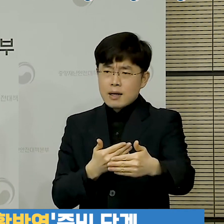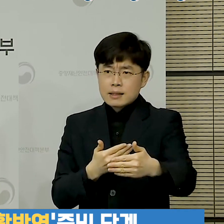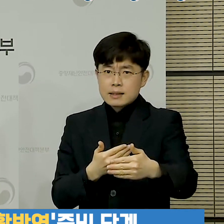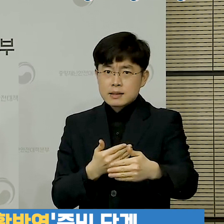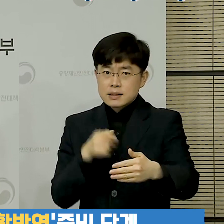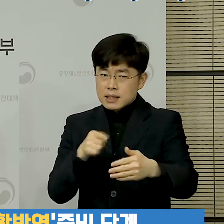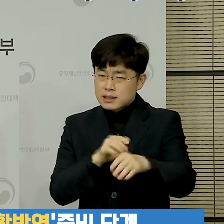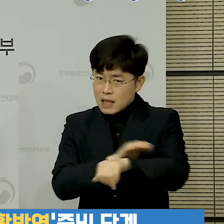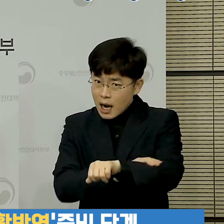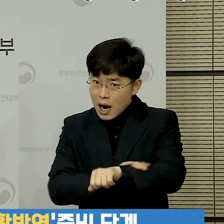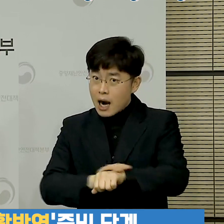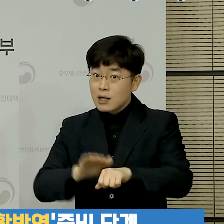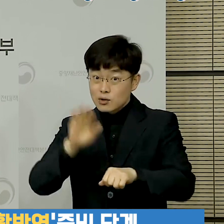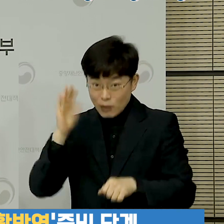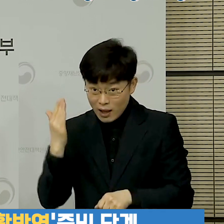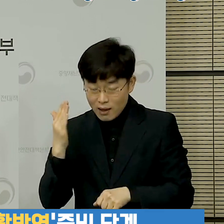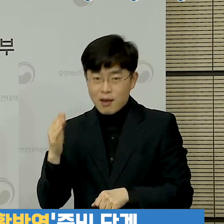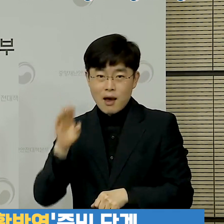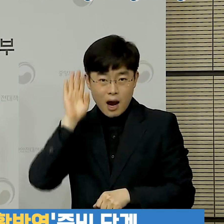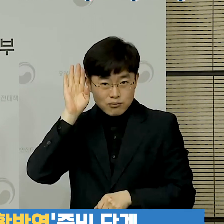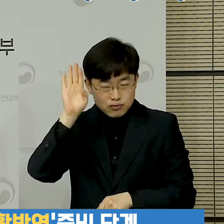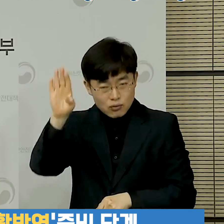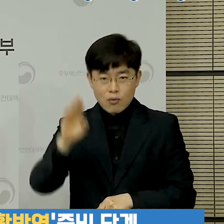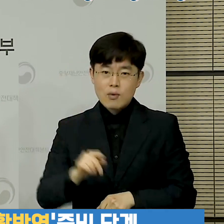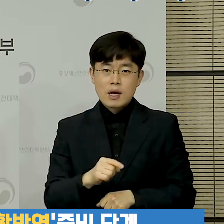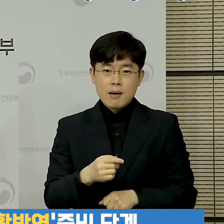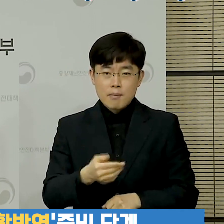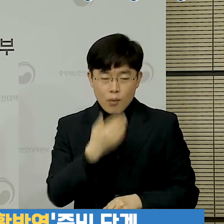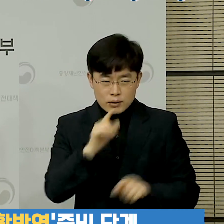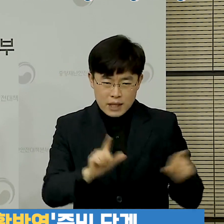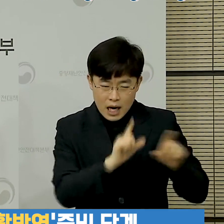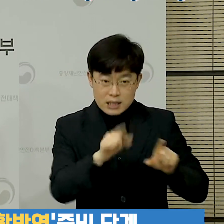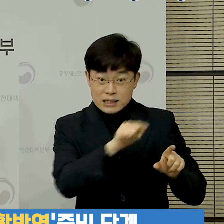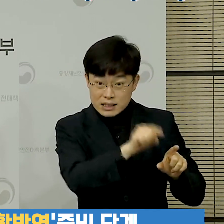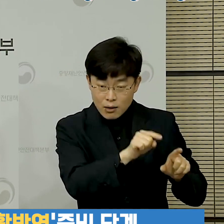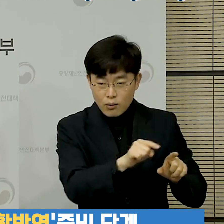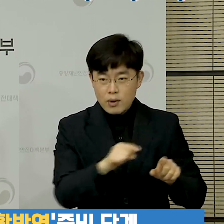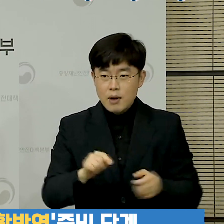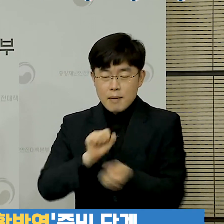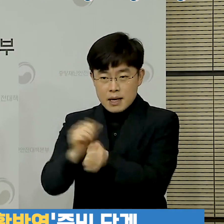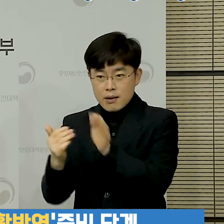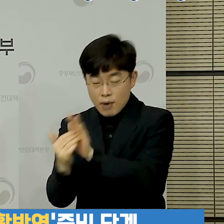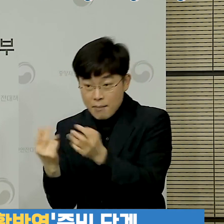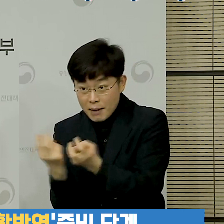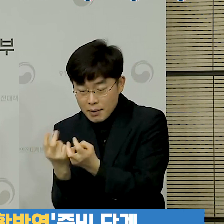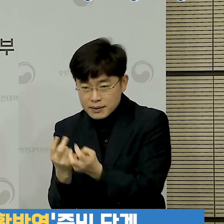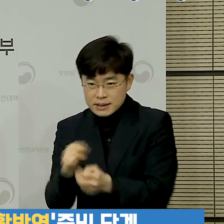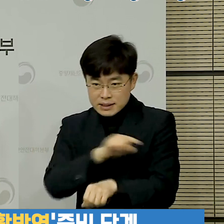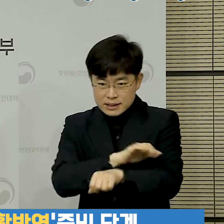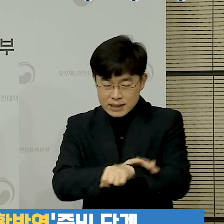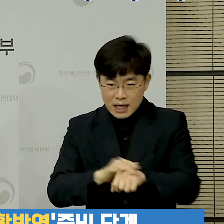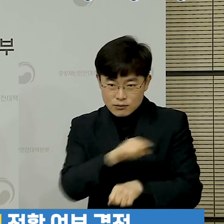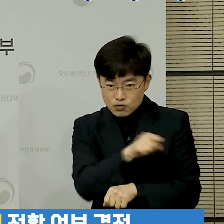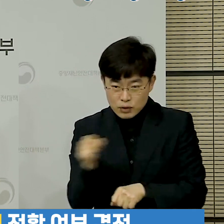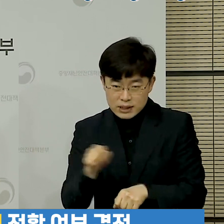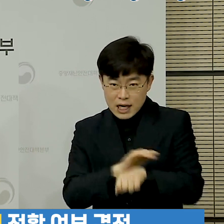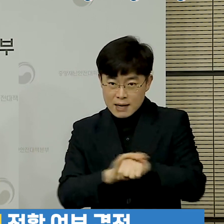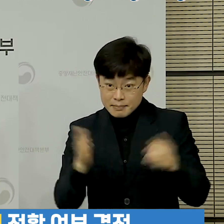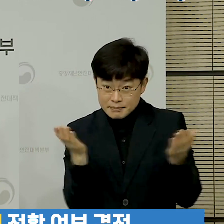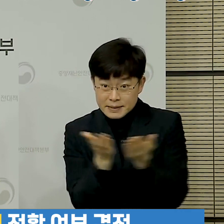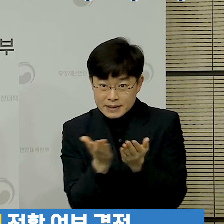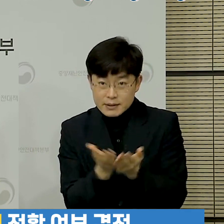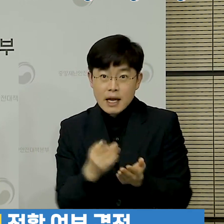장기적인 방역과 이 생활의 조화 체계를 일컬어서 생활 방역이라고 일컫고 지금 준비를 하고 있는 중입니다.